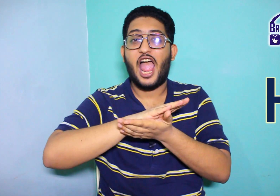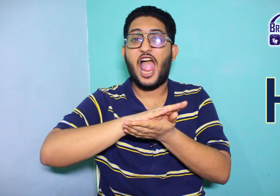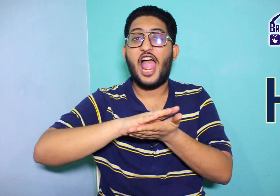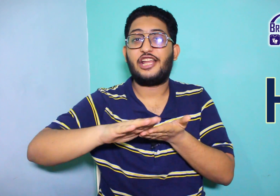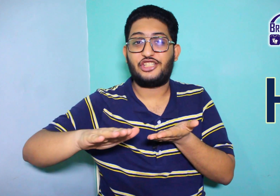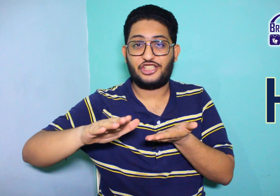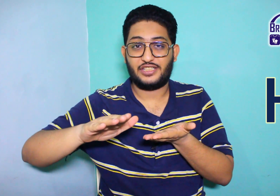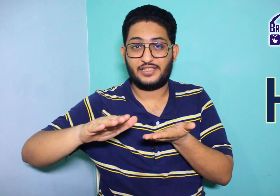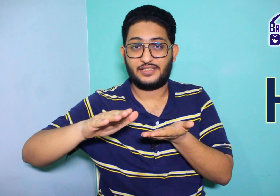एच